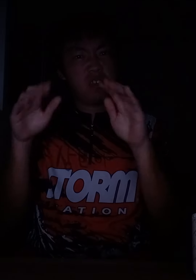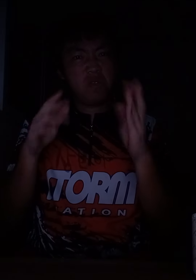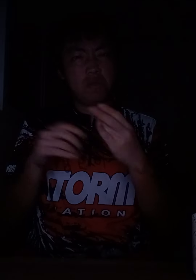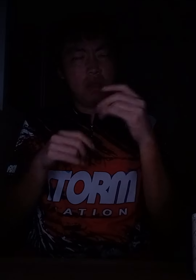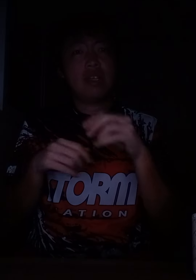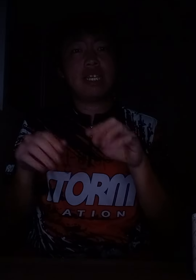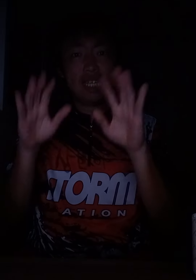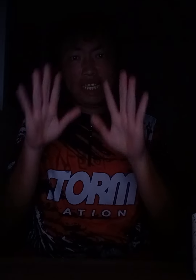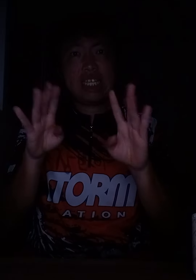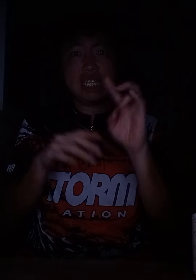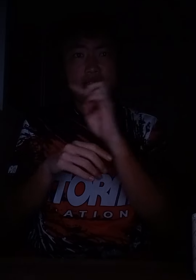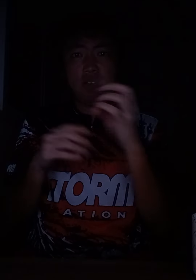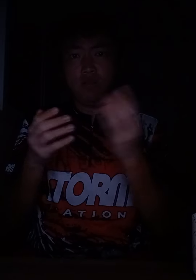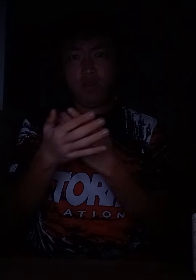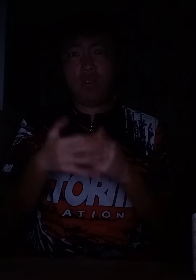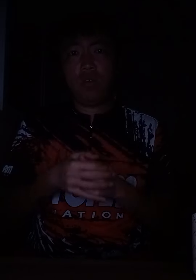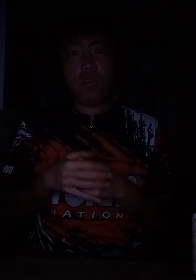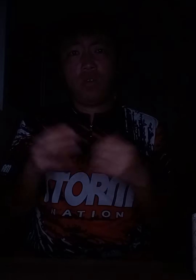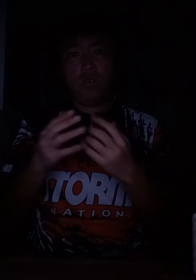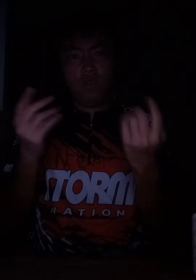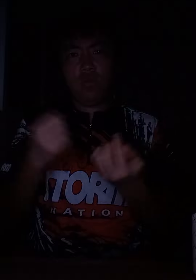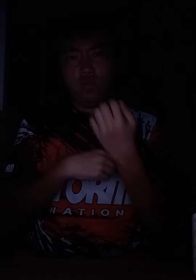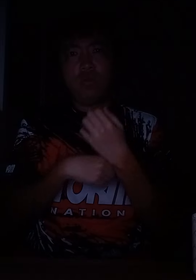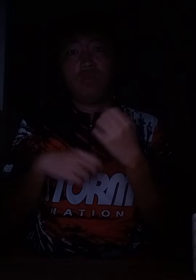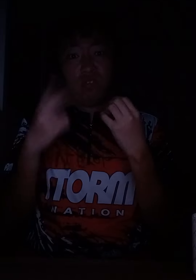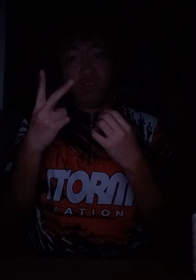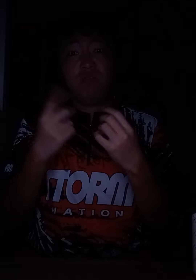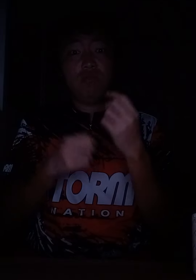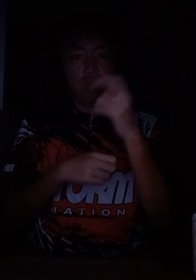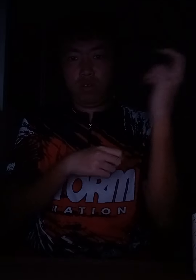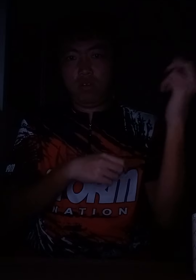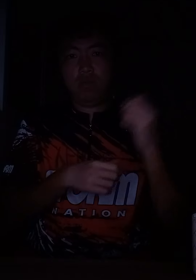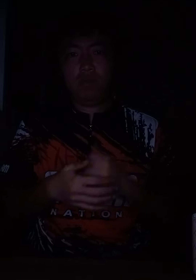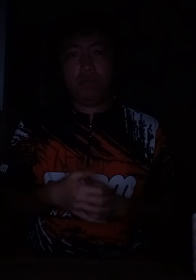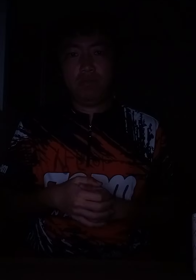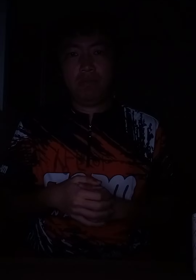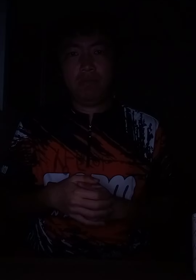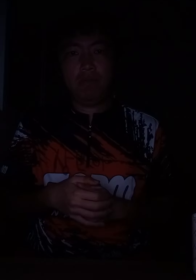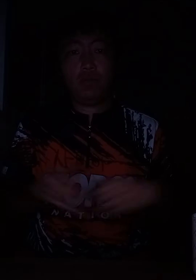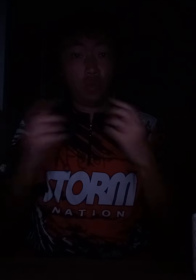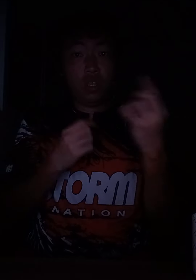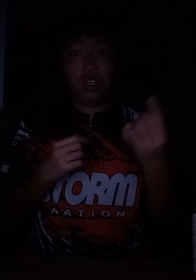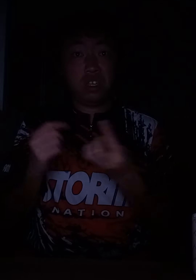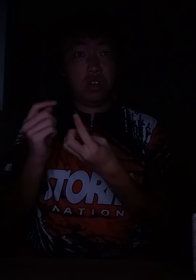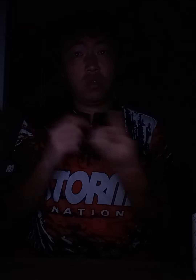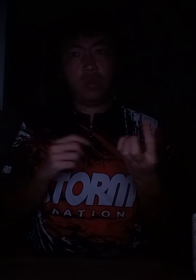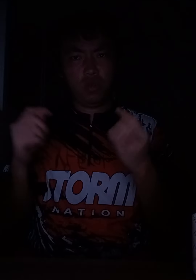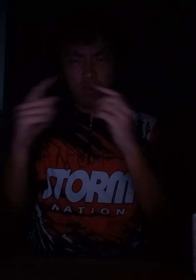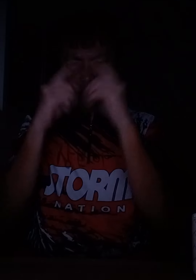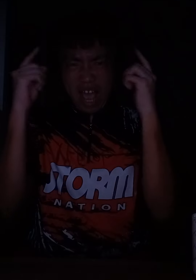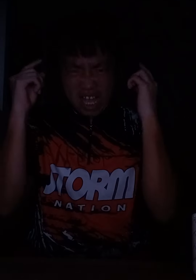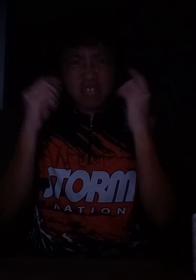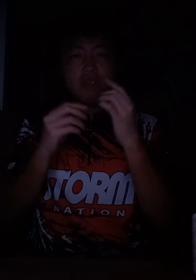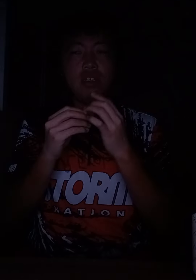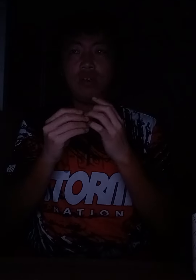등 40건을 입건했으며 현행범 체포도 20명이 넘었습니다. 경찰은 일단 대중교통 마스크 미착용에 대해 사안에